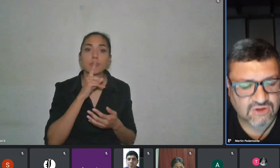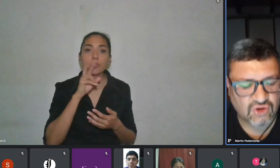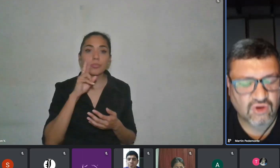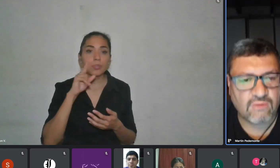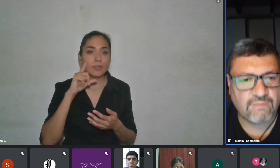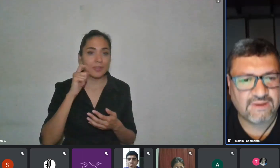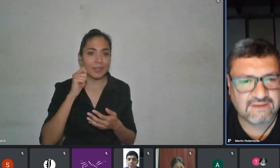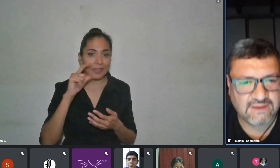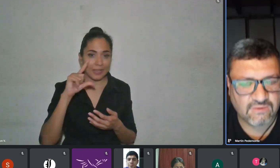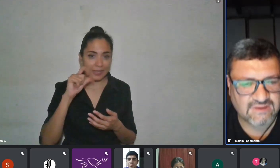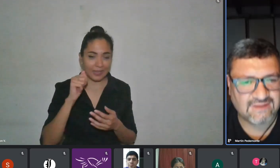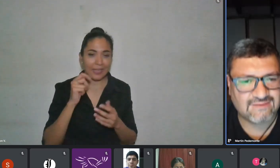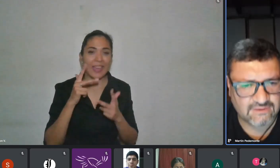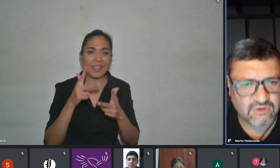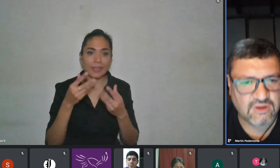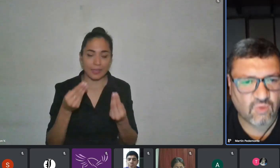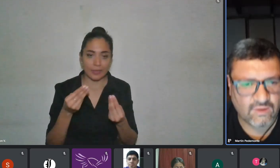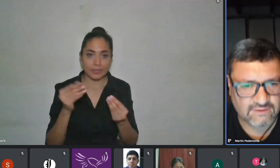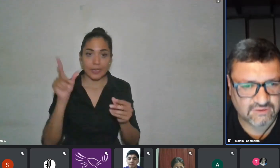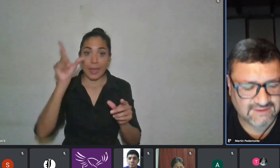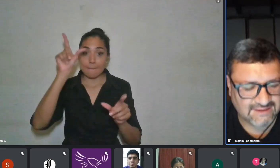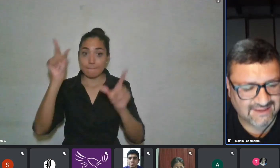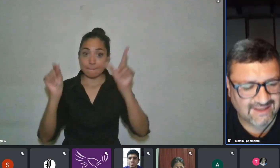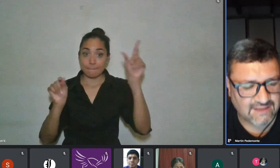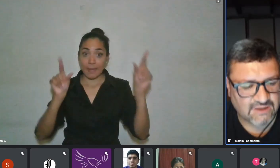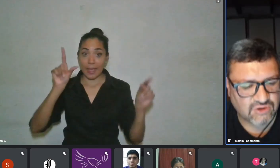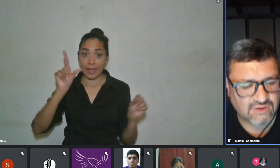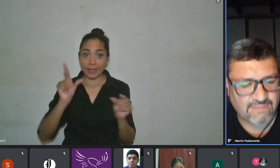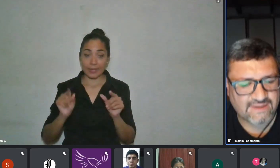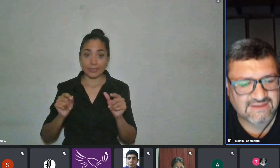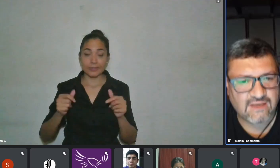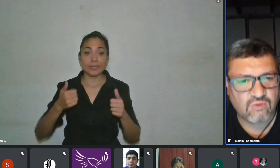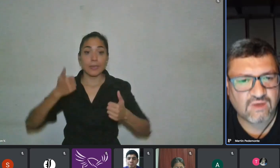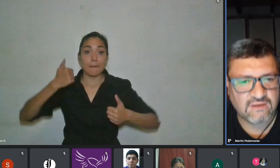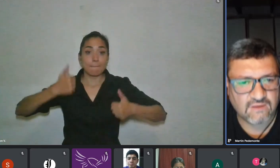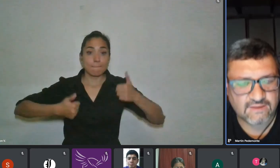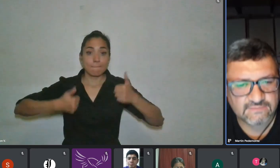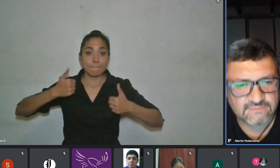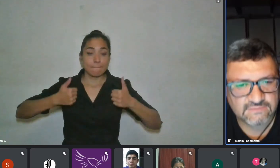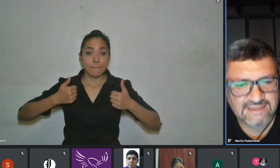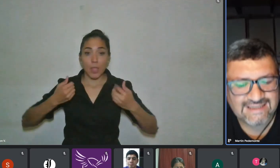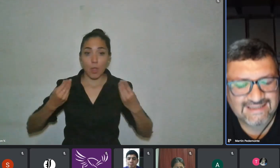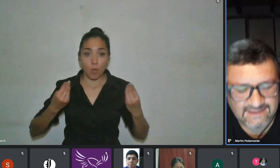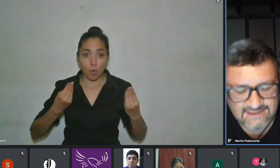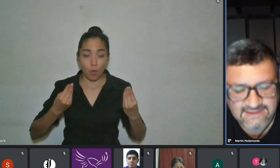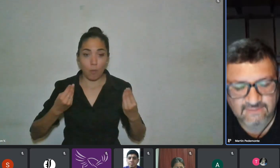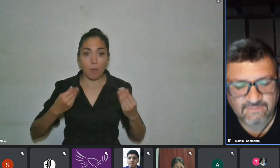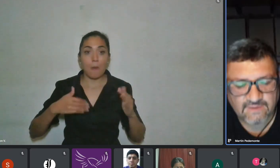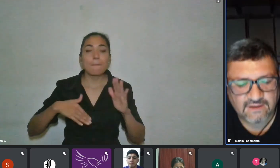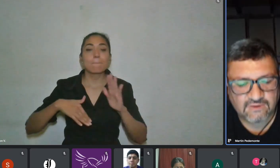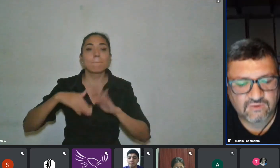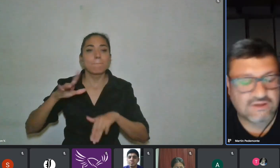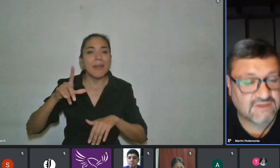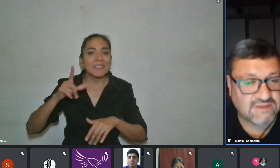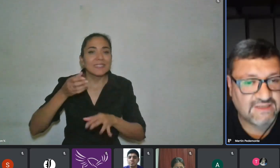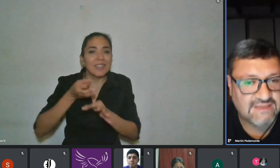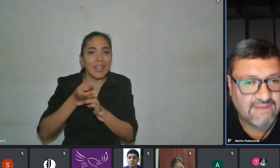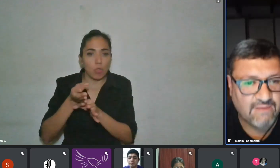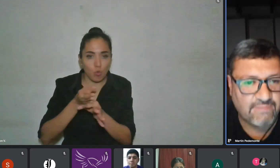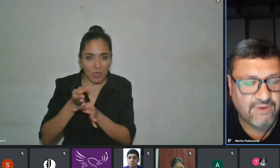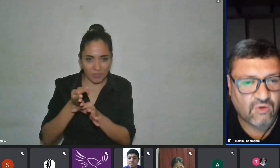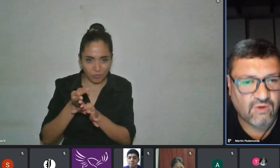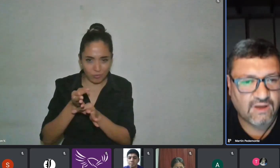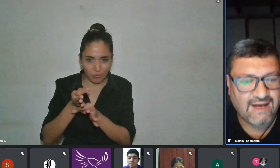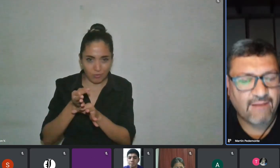los países son competitivos en tanto y en cuanto tengan mayor capacidad educativa. Es decir, no sé si